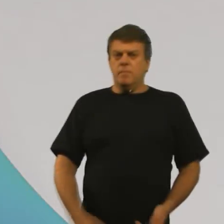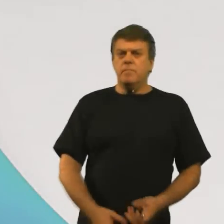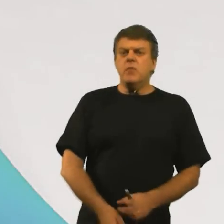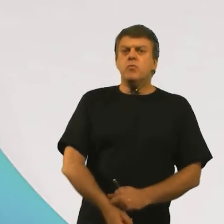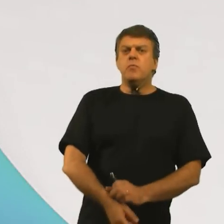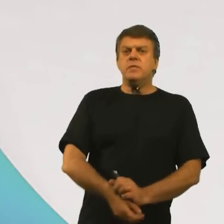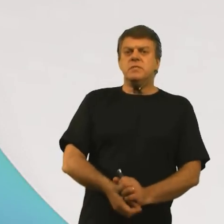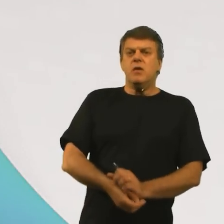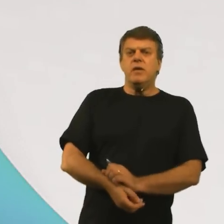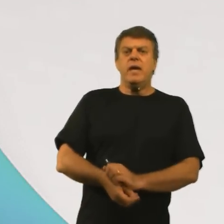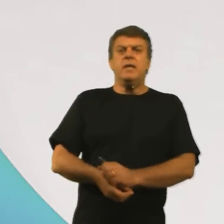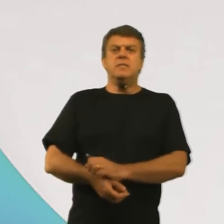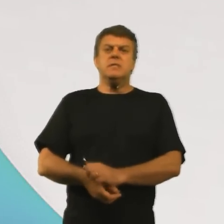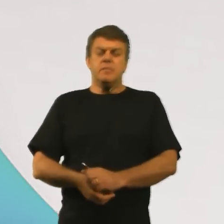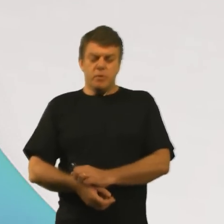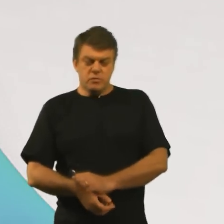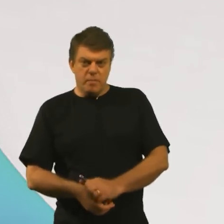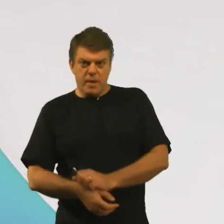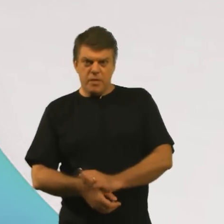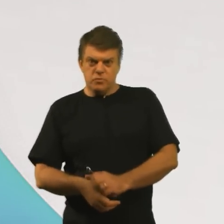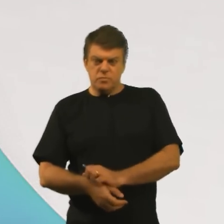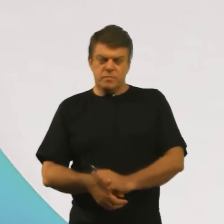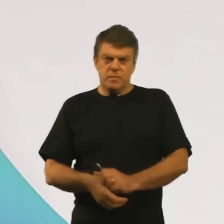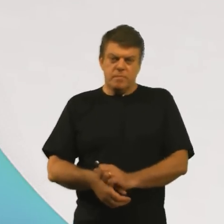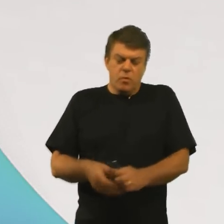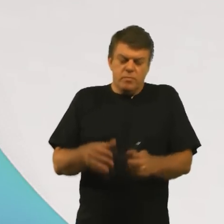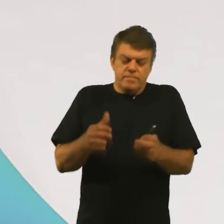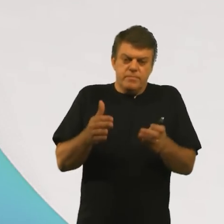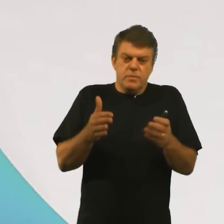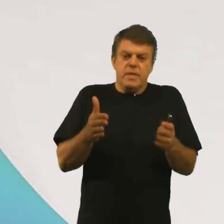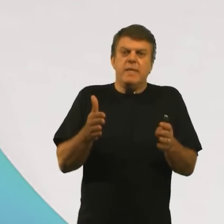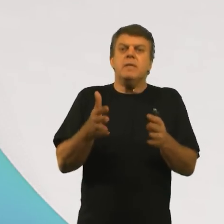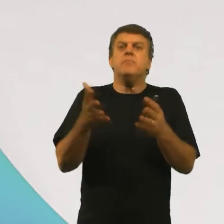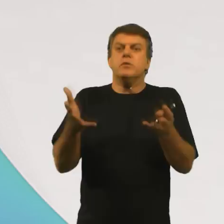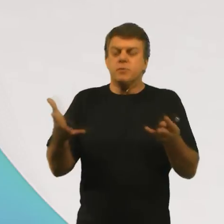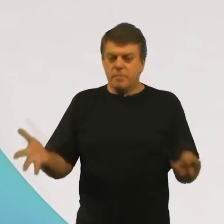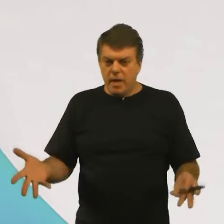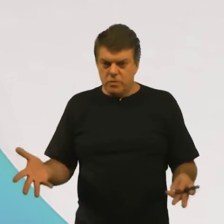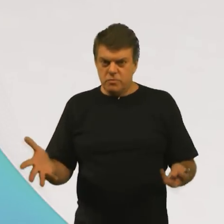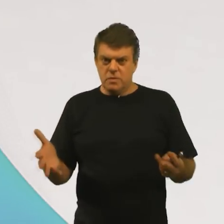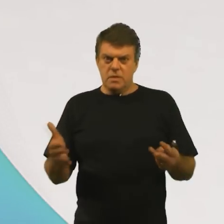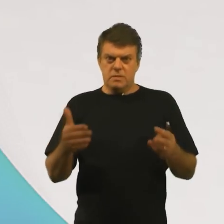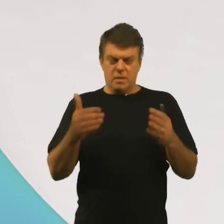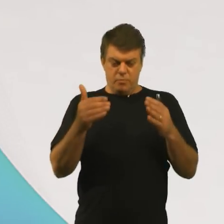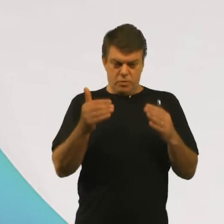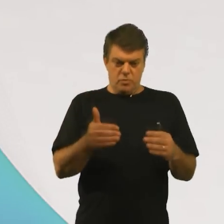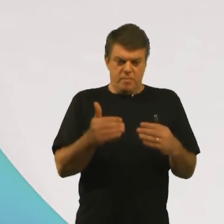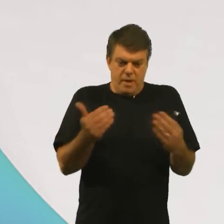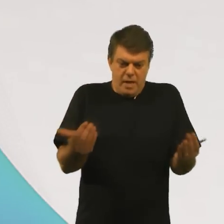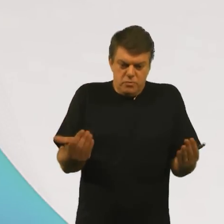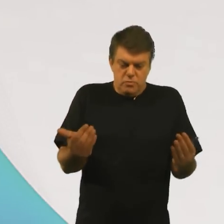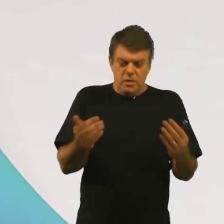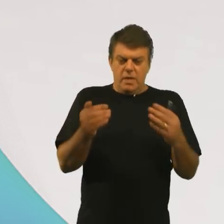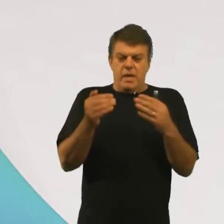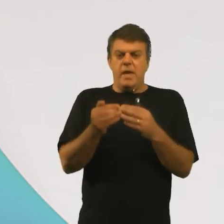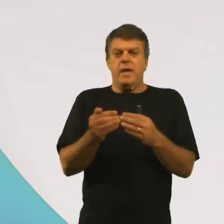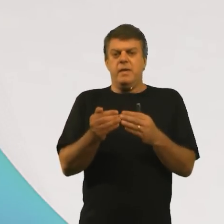Banco comercial realiza depósito a prazo? Bom, o que é depósito a prazo? Depósito a prazo é